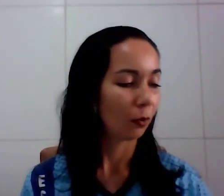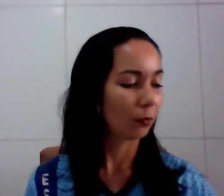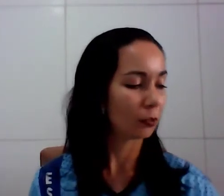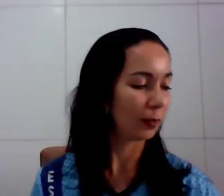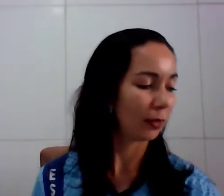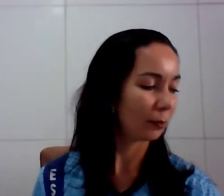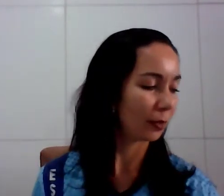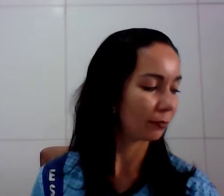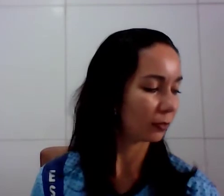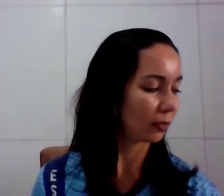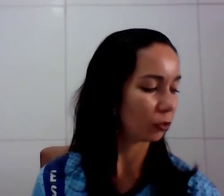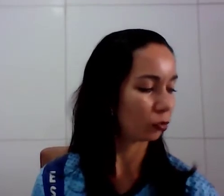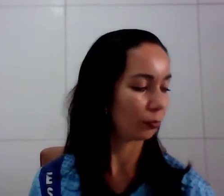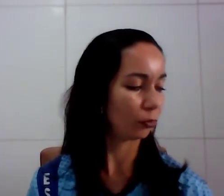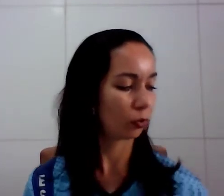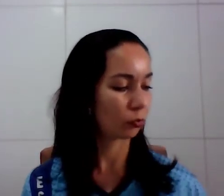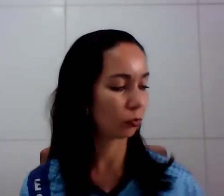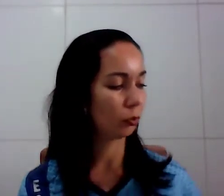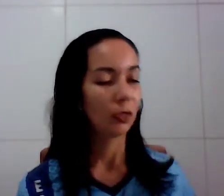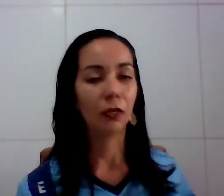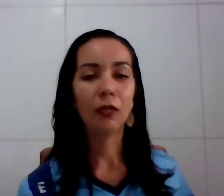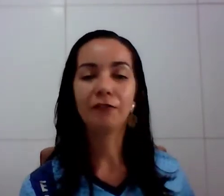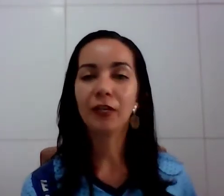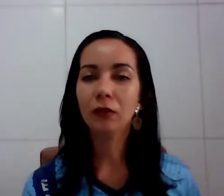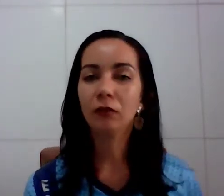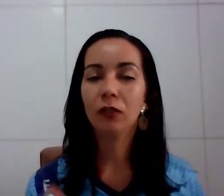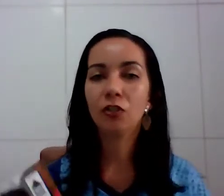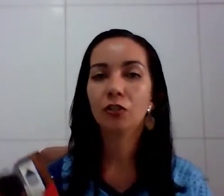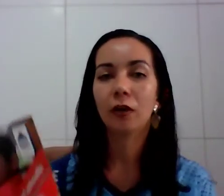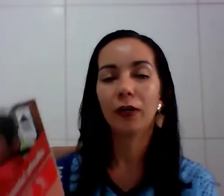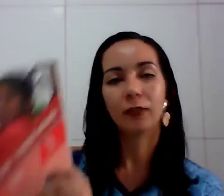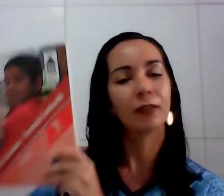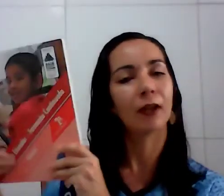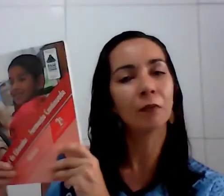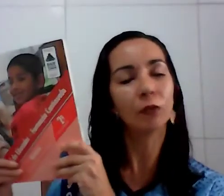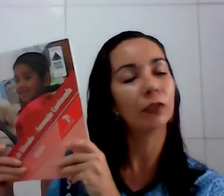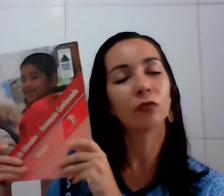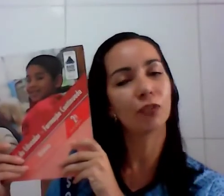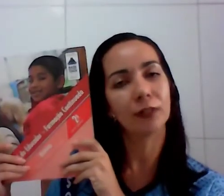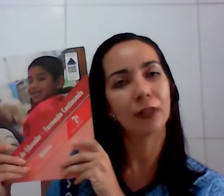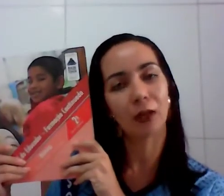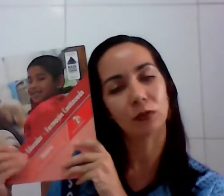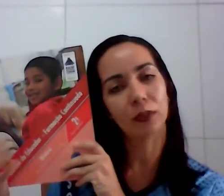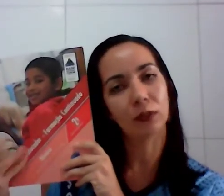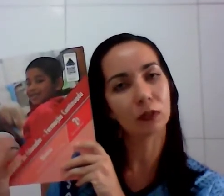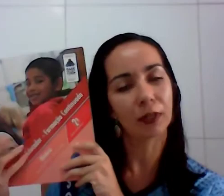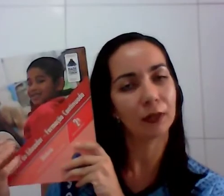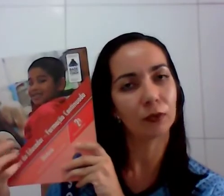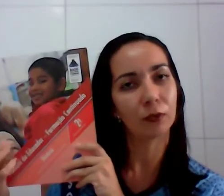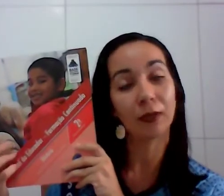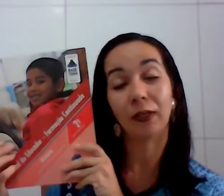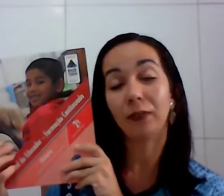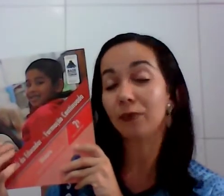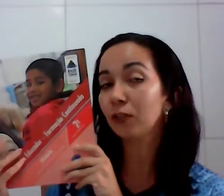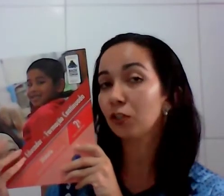Como eu expliquei para vocês sobre o nosso livrinho de história, que será muito utilizado, sim, nosso querido livro de